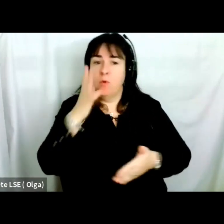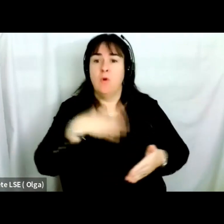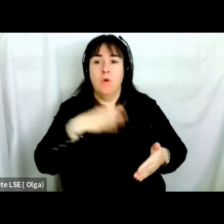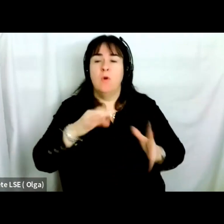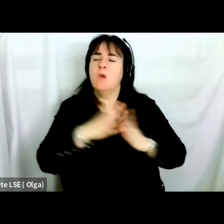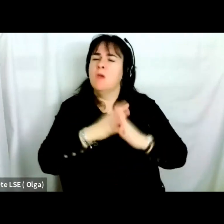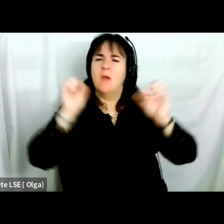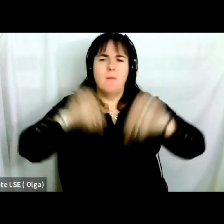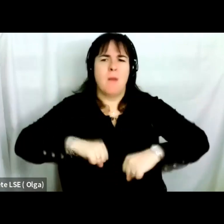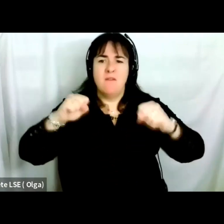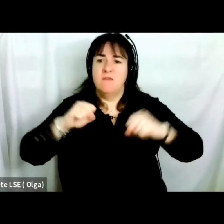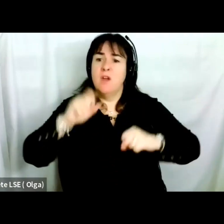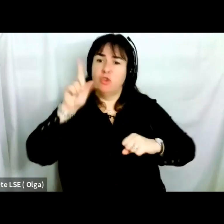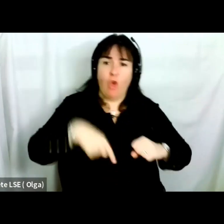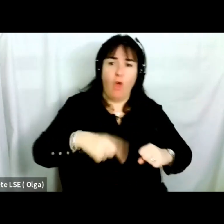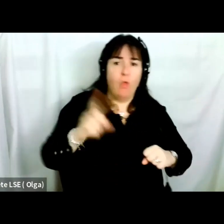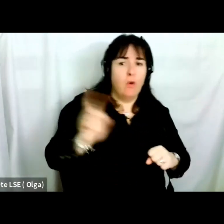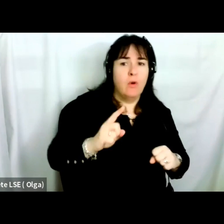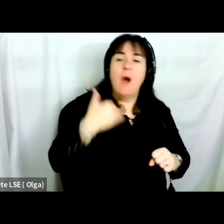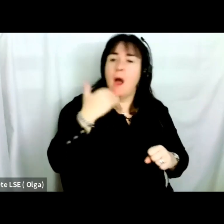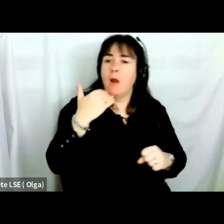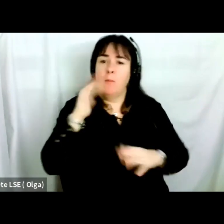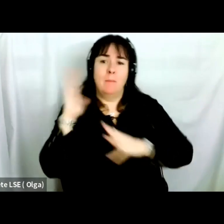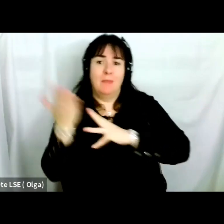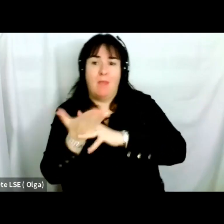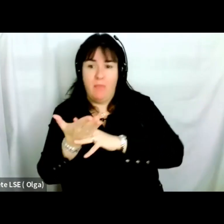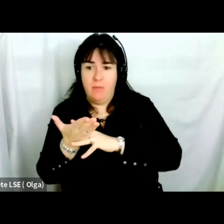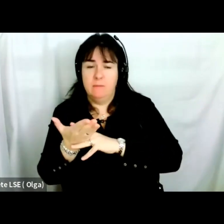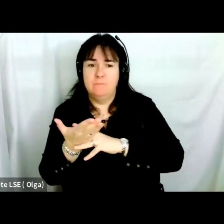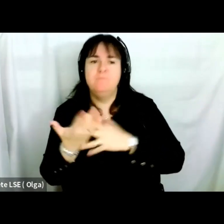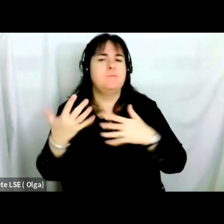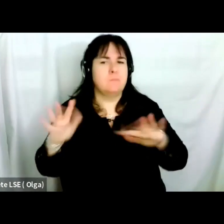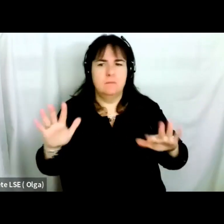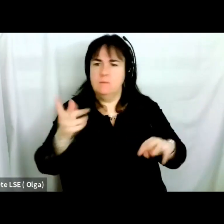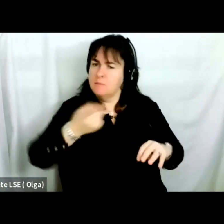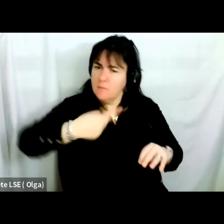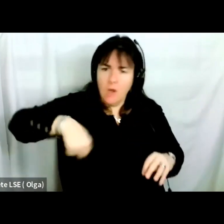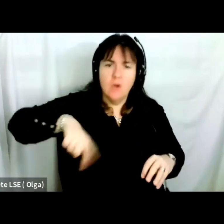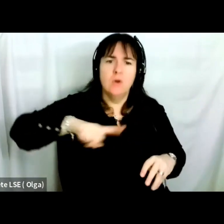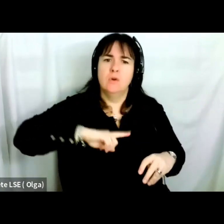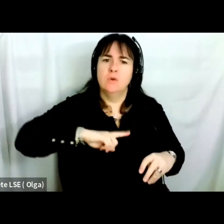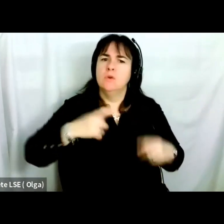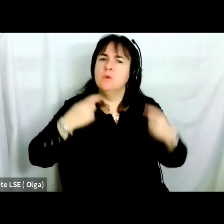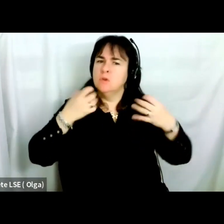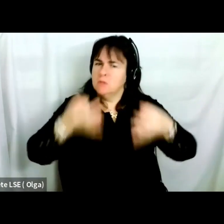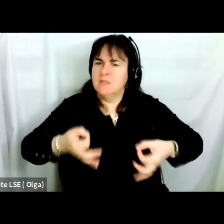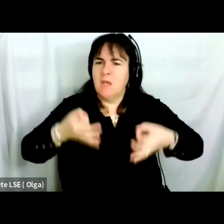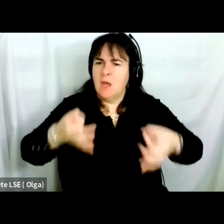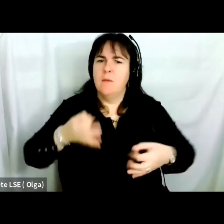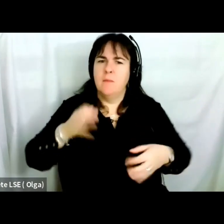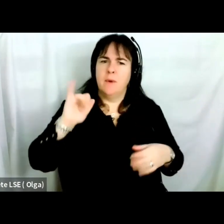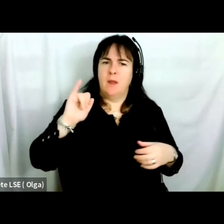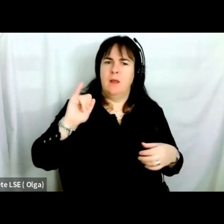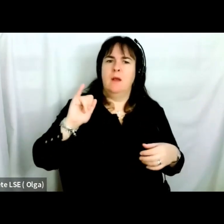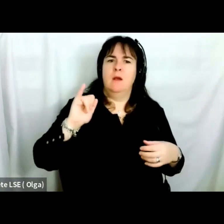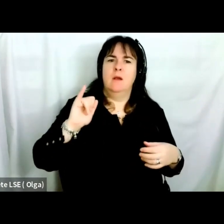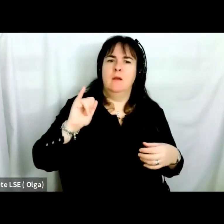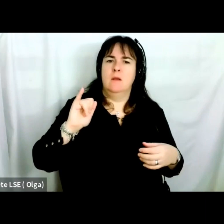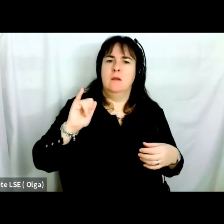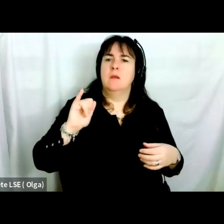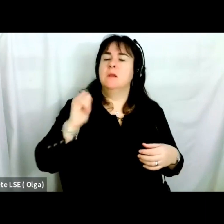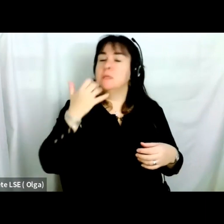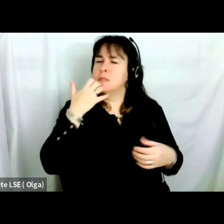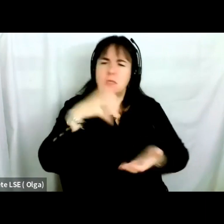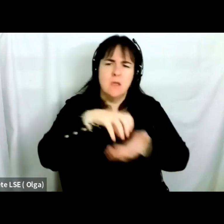sobre todo y se llegue a un acuerdo parcial. En cualquier caso, nosotros pues siempre vamos a estar detrás para resolveros todas las dudas que